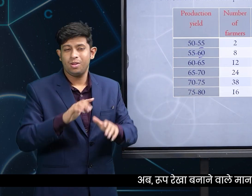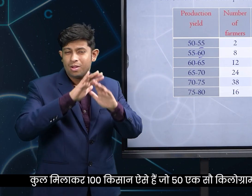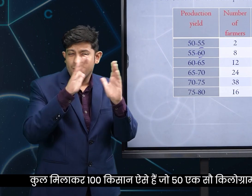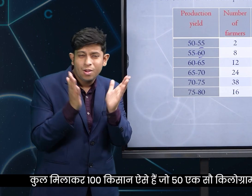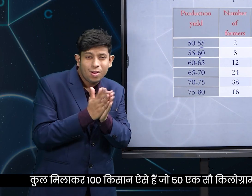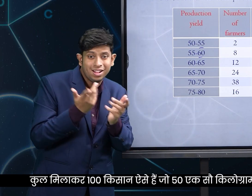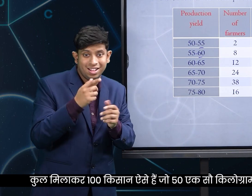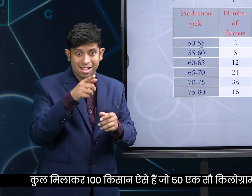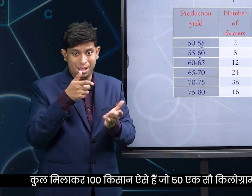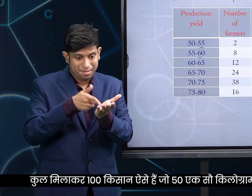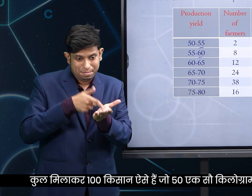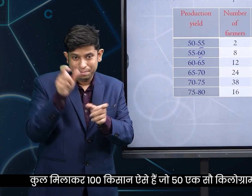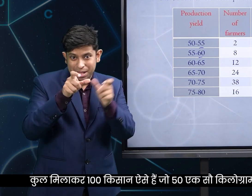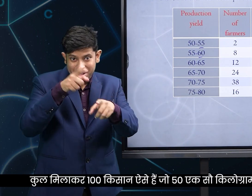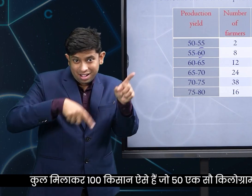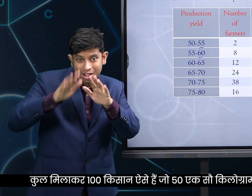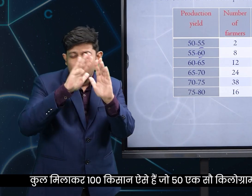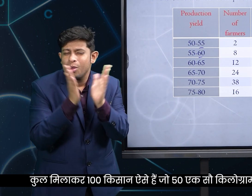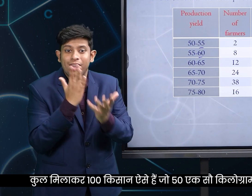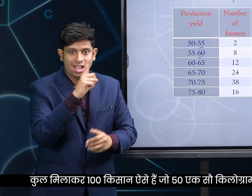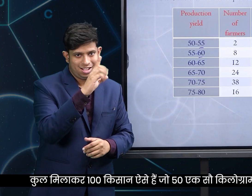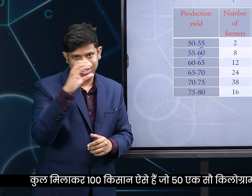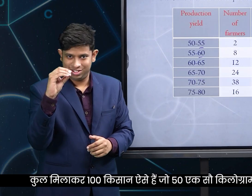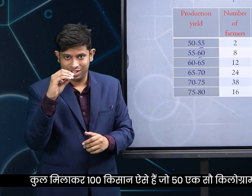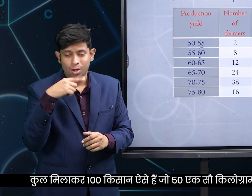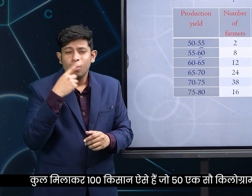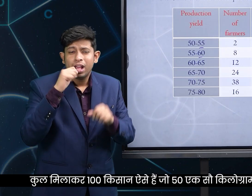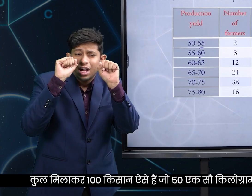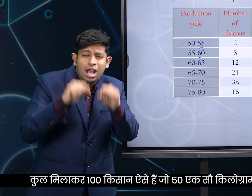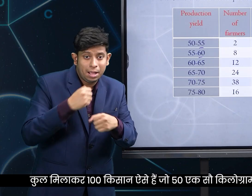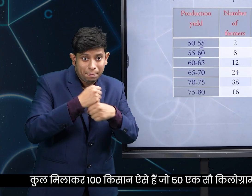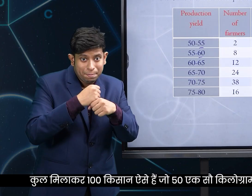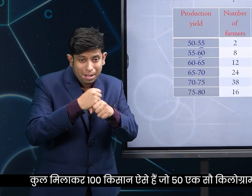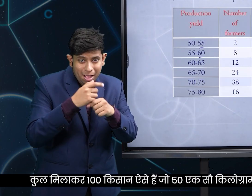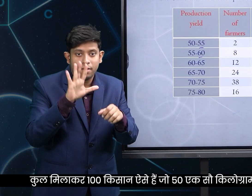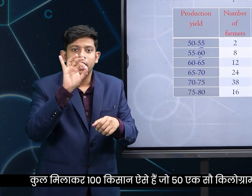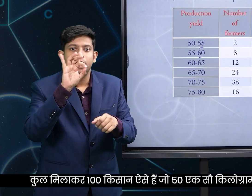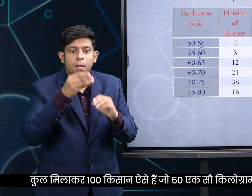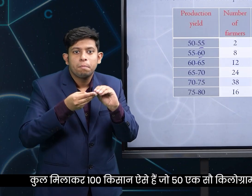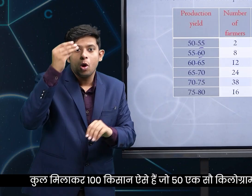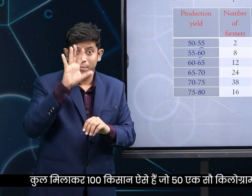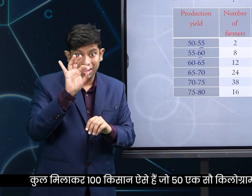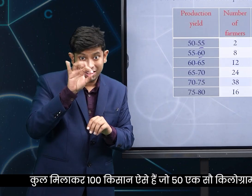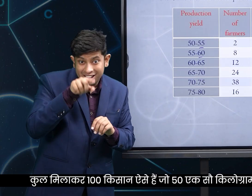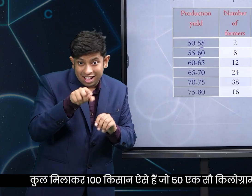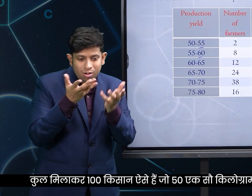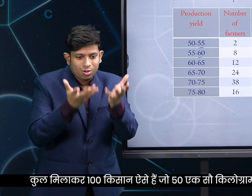कुल मिलाकर 100 किसान ऐसे हैं जो 100 किलोग्राम का वजन से अधिक उत्पादन